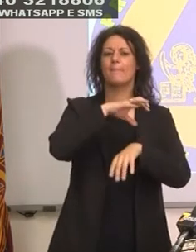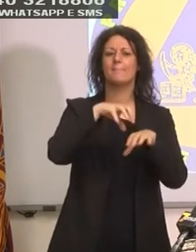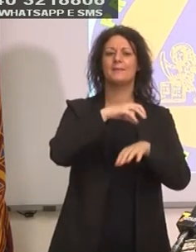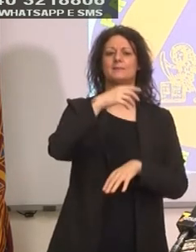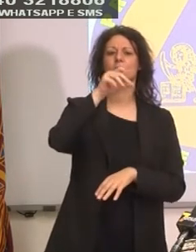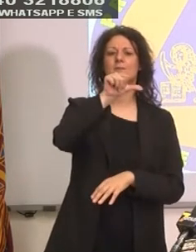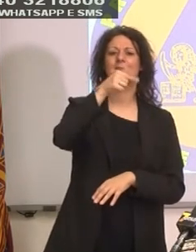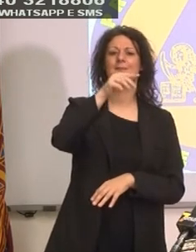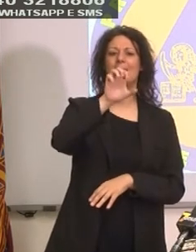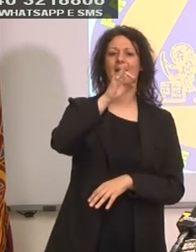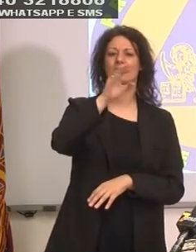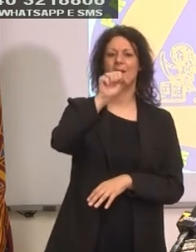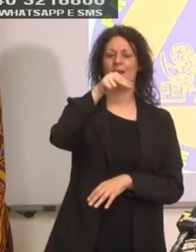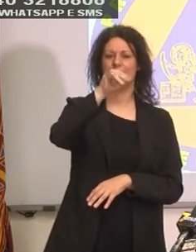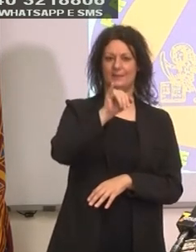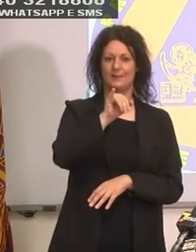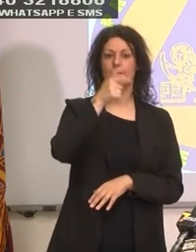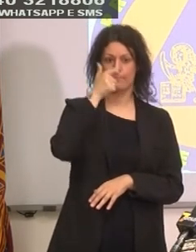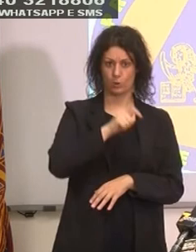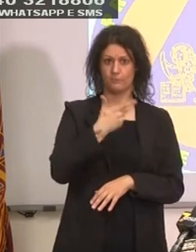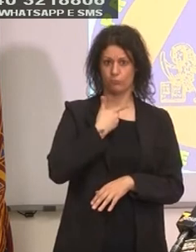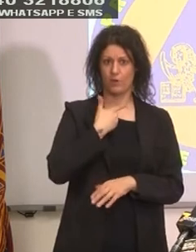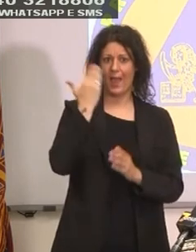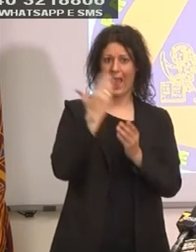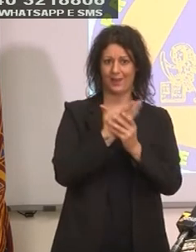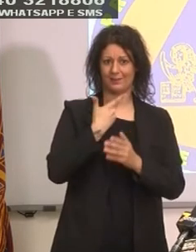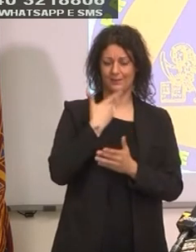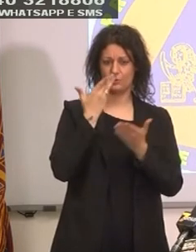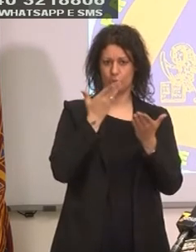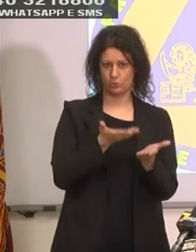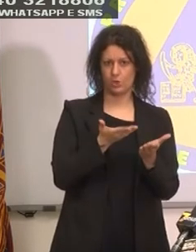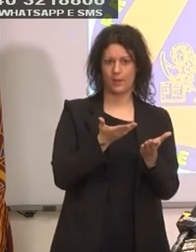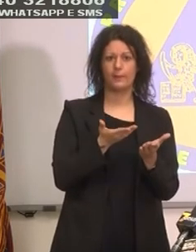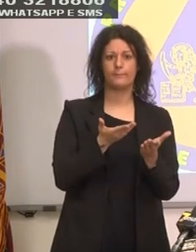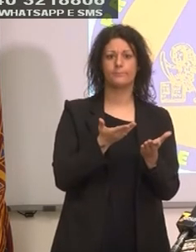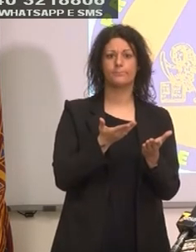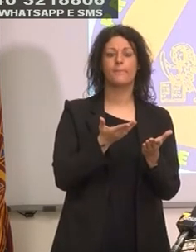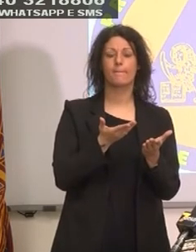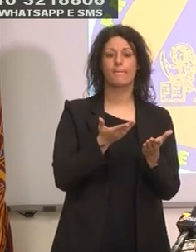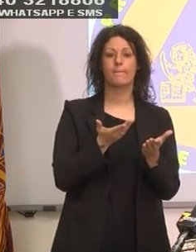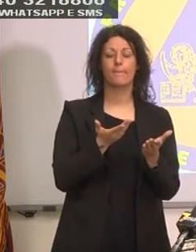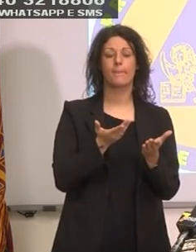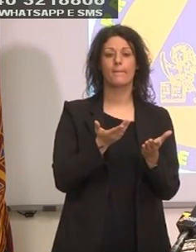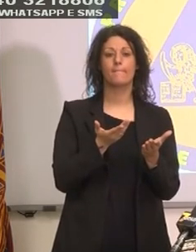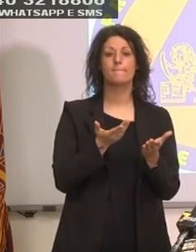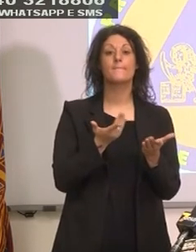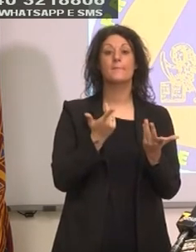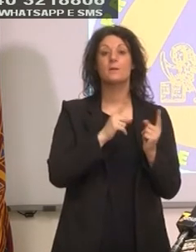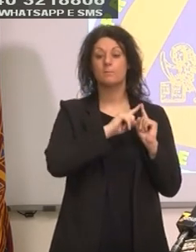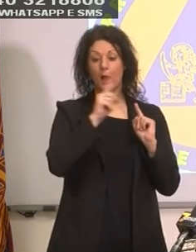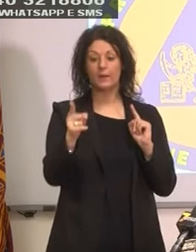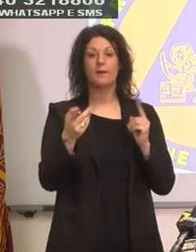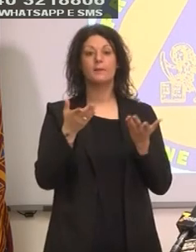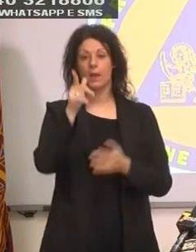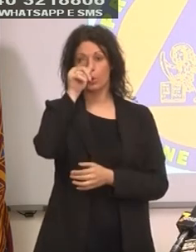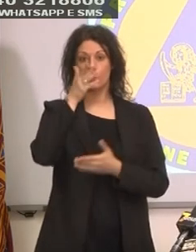lavoro strepitoso perché oggi agli atti c'è lì quel lavoro, cioè tutti i tavoli e tutte le soluzioni per le 23 materie. Siamo arrivati a luglio